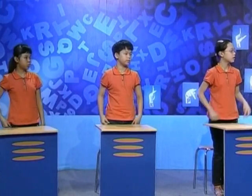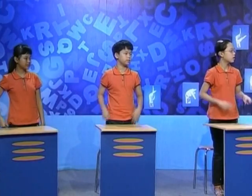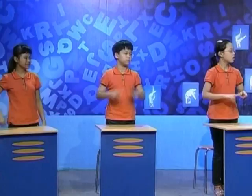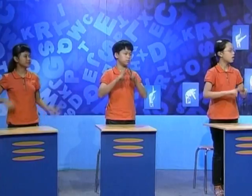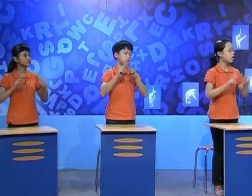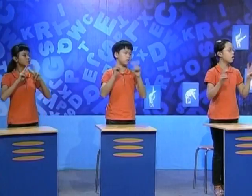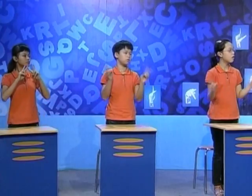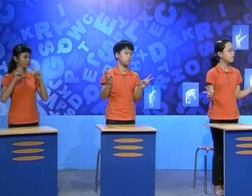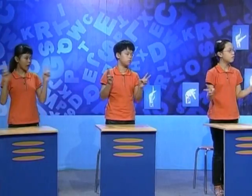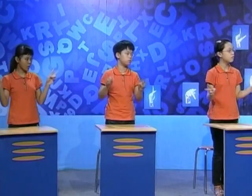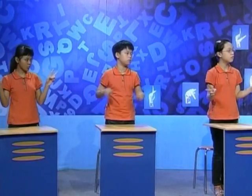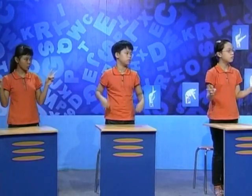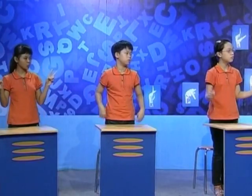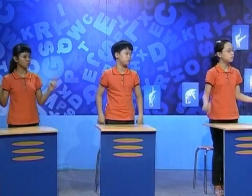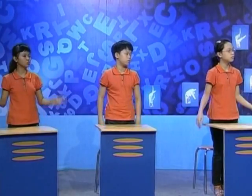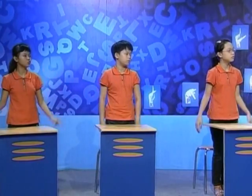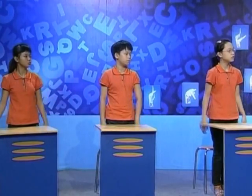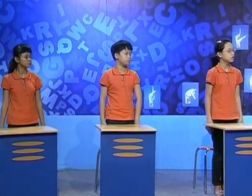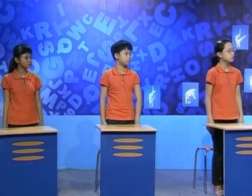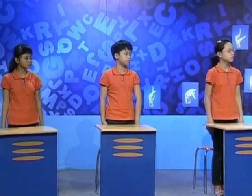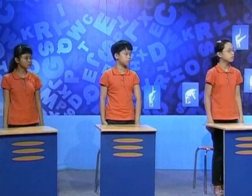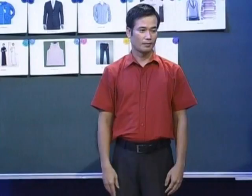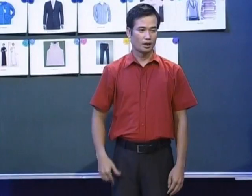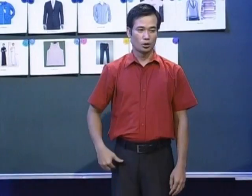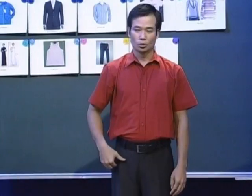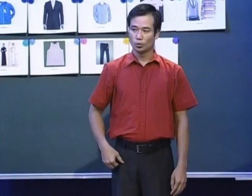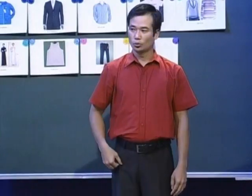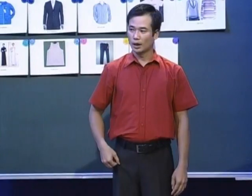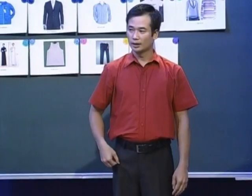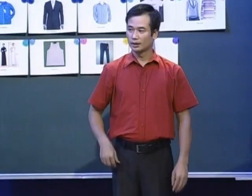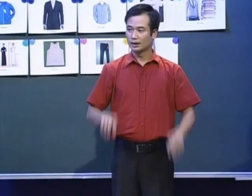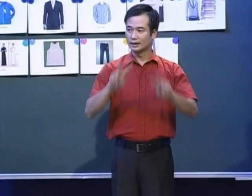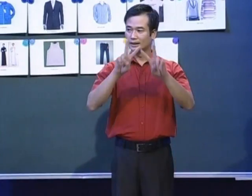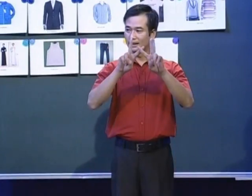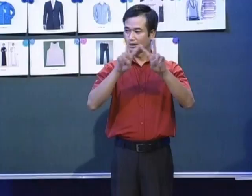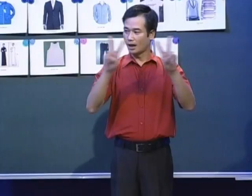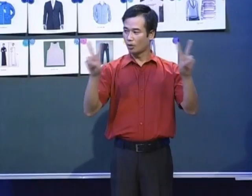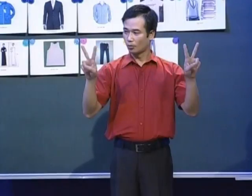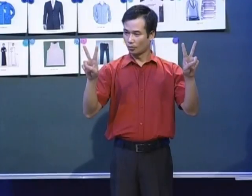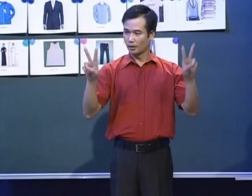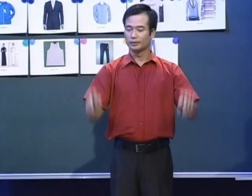bàn tay hướng về phía trước, đầu ngón tay hướng lên trên, đặt song song trước ngực, di chuyển đồng thời cả hai tay sang hai bên.